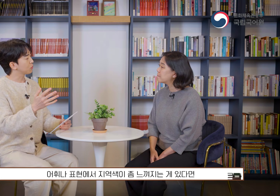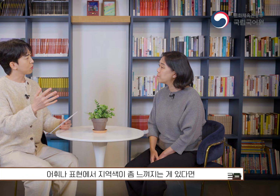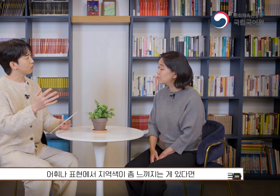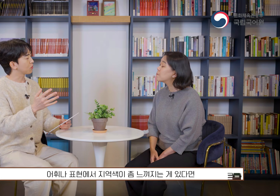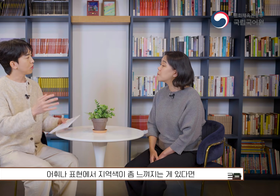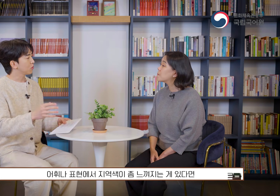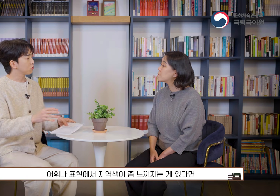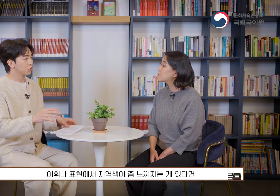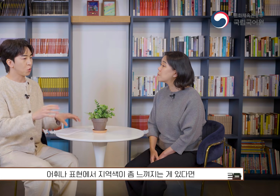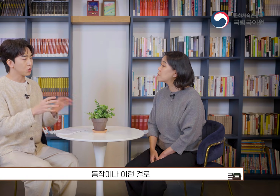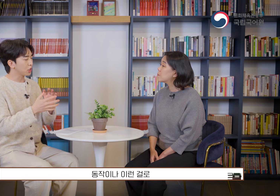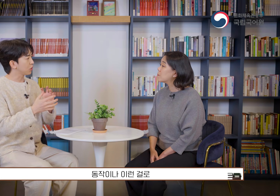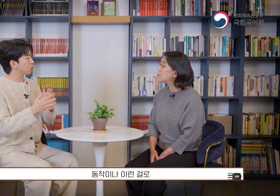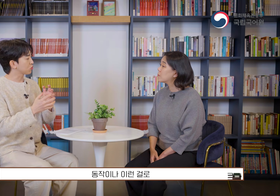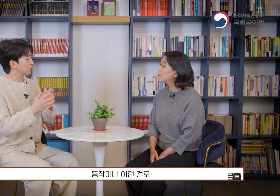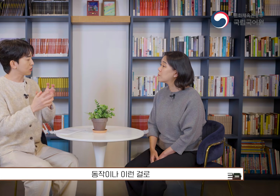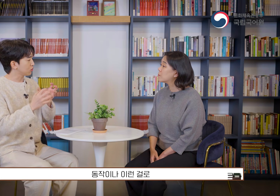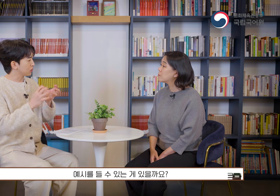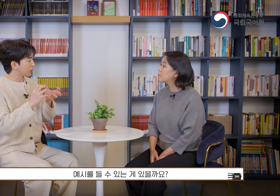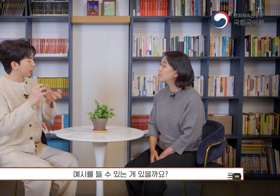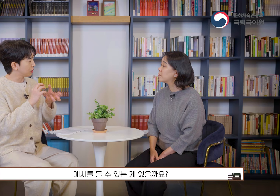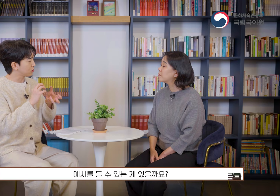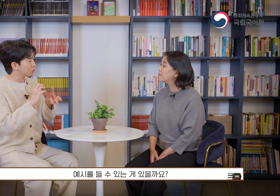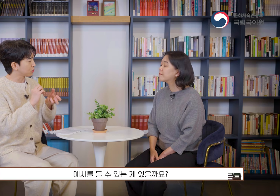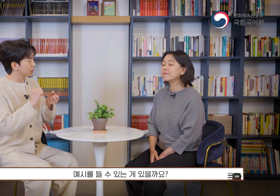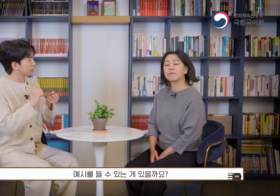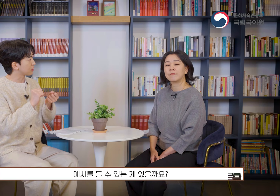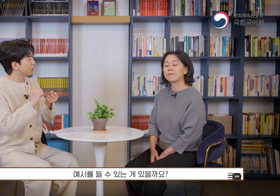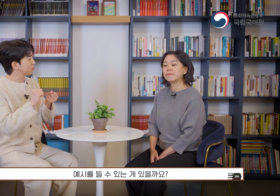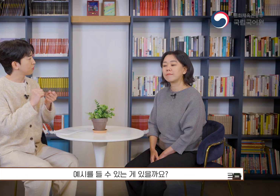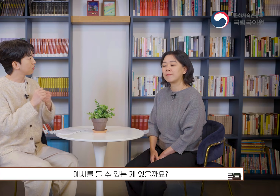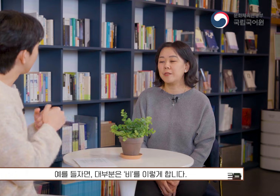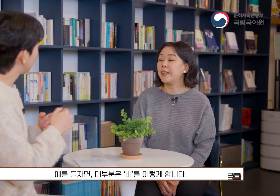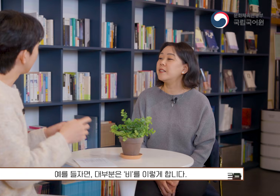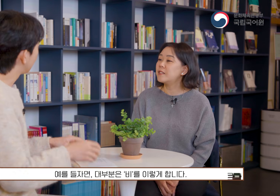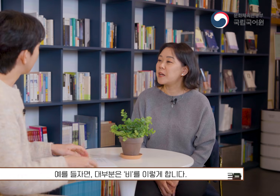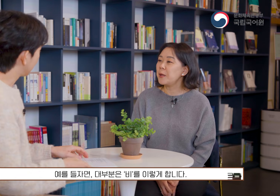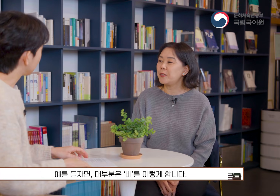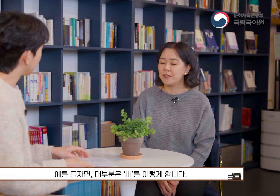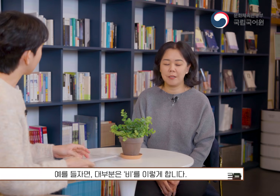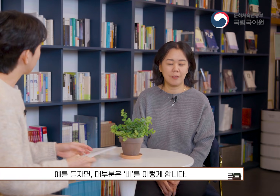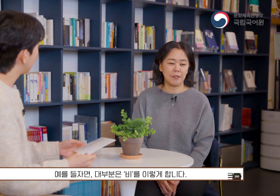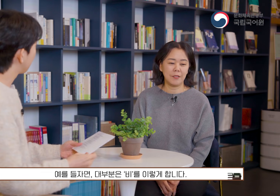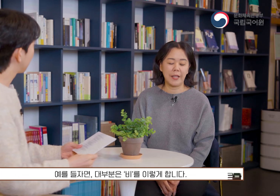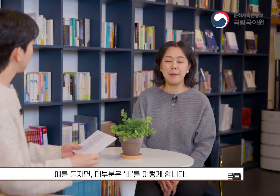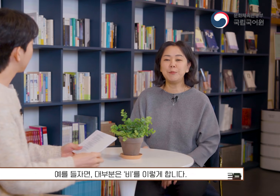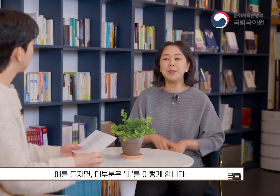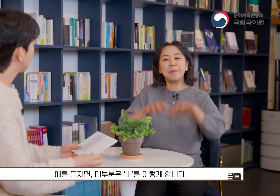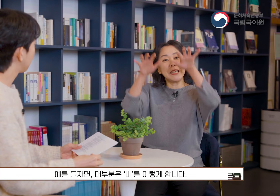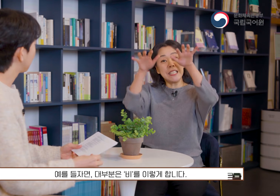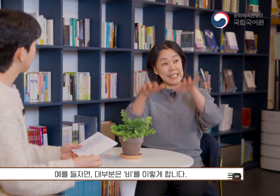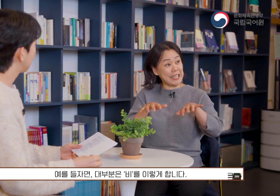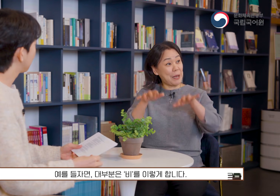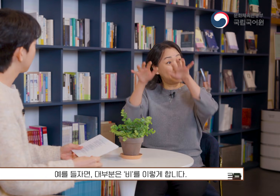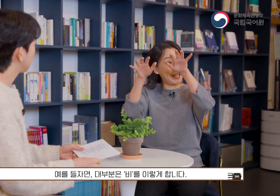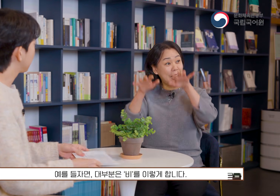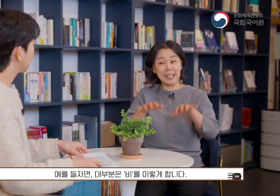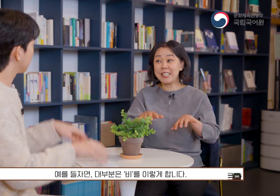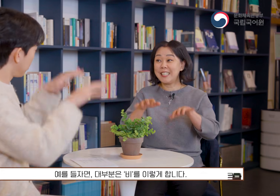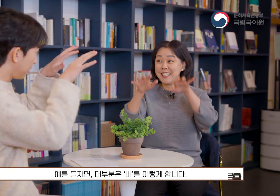있다면 동작이나 이런 걸 좀 살짝 우리가 예시 들 수 있는 게 있을까요? 예를 들자면 네. 대부분은 비를 이렇게 합니다.